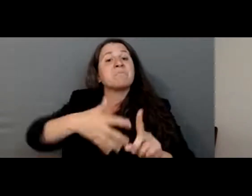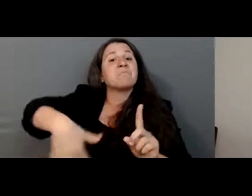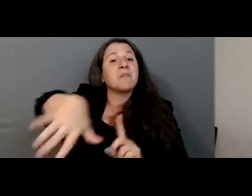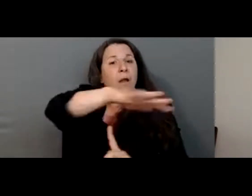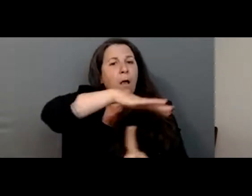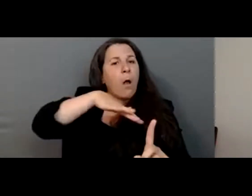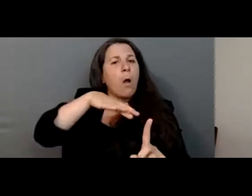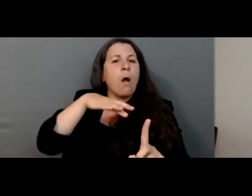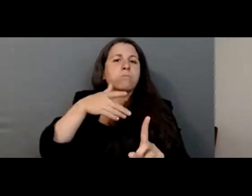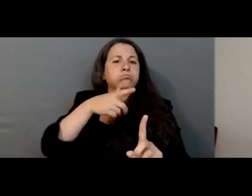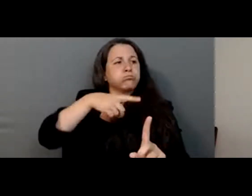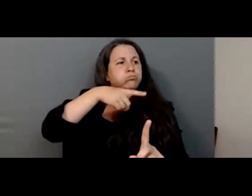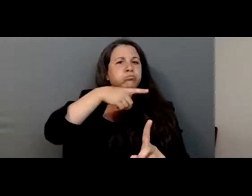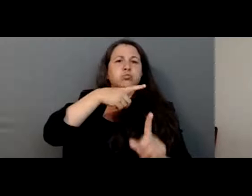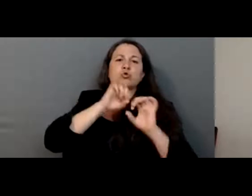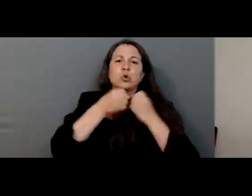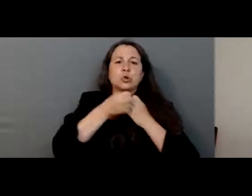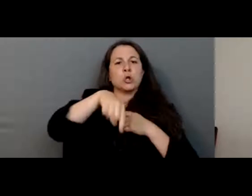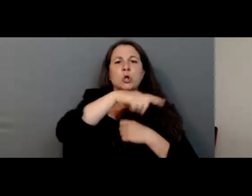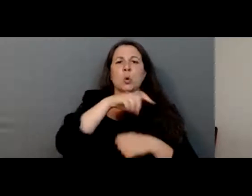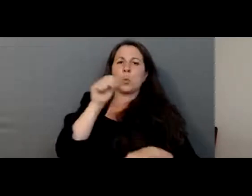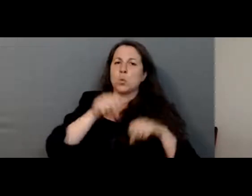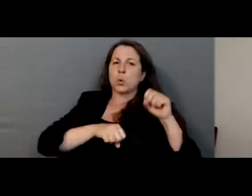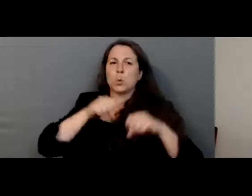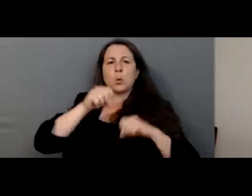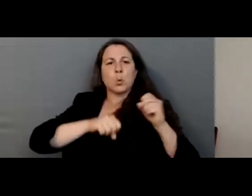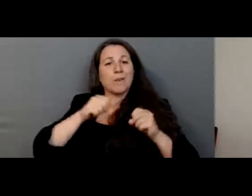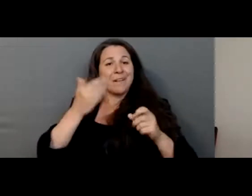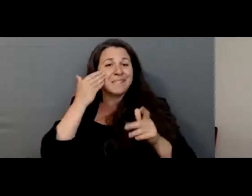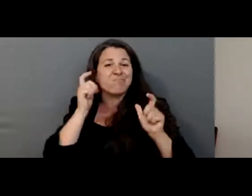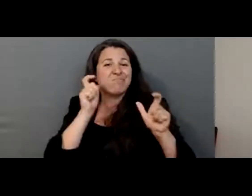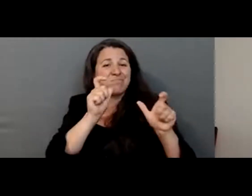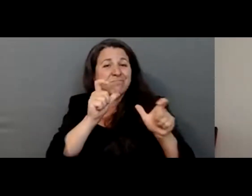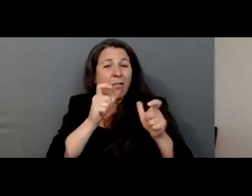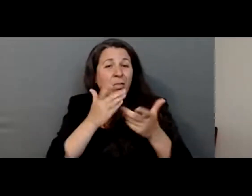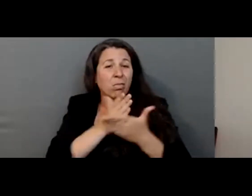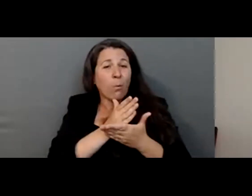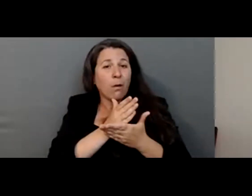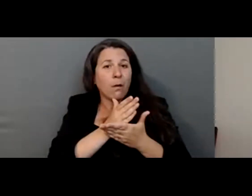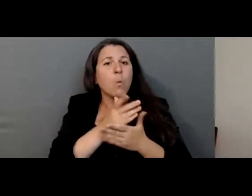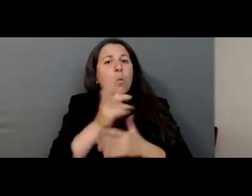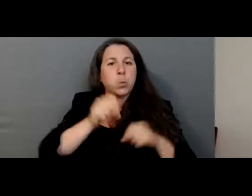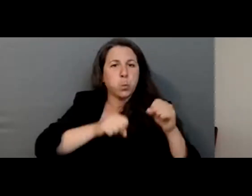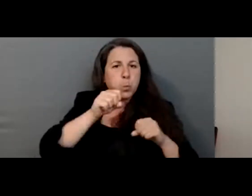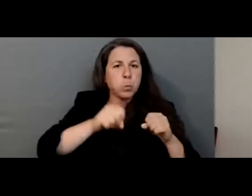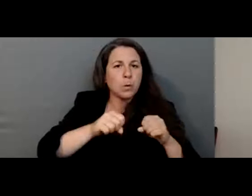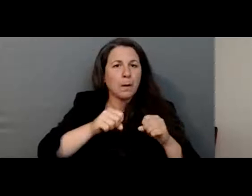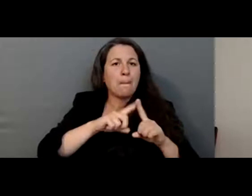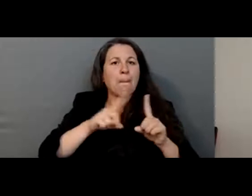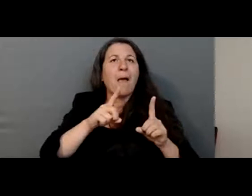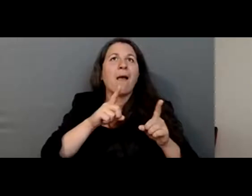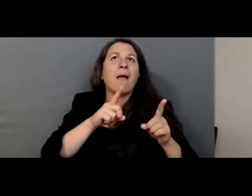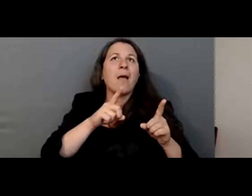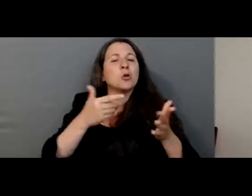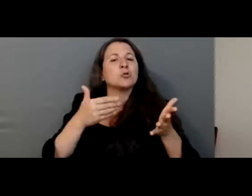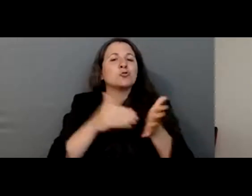reconnaître peu à peu dans les luttes pour les droits des personnes en situation de handicap, mais surtout au niveau du contexte physique, je dirais, en